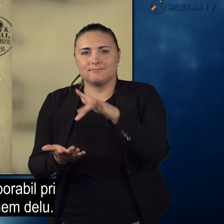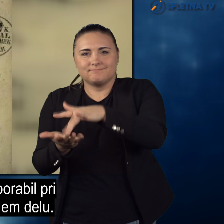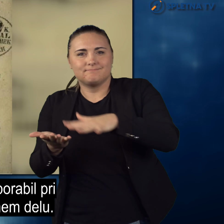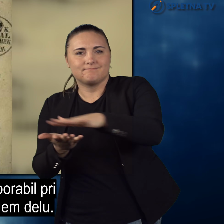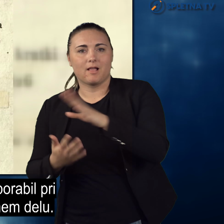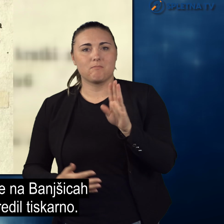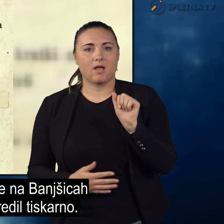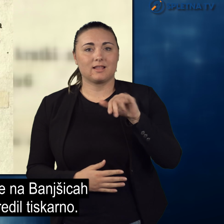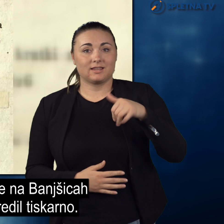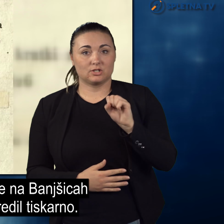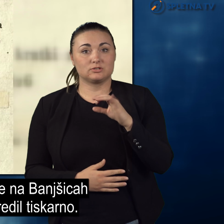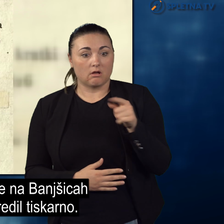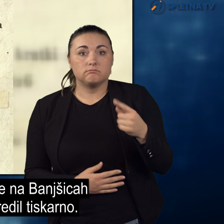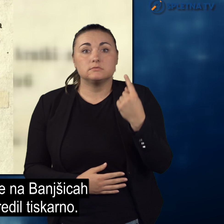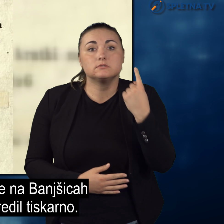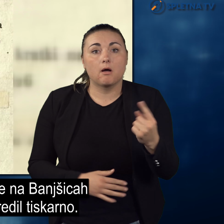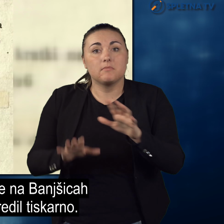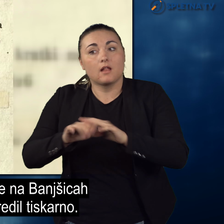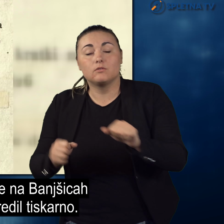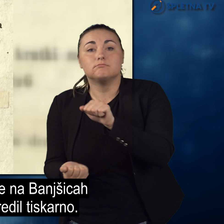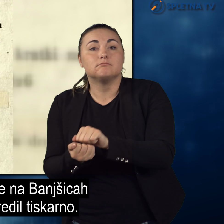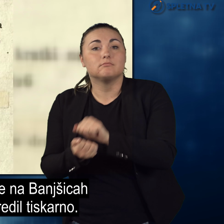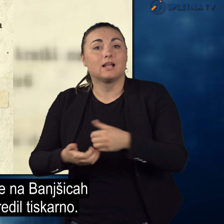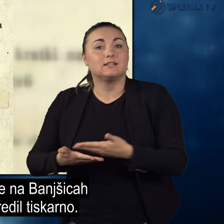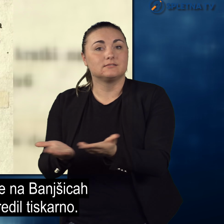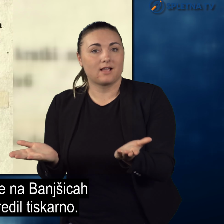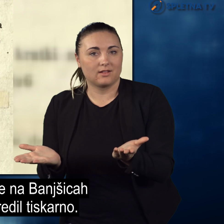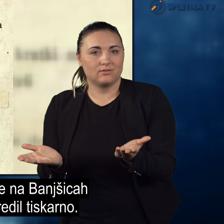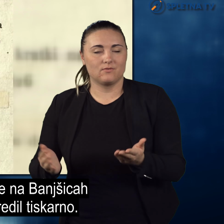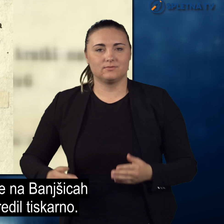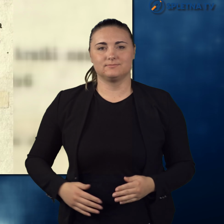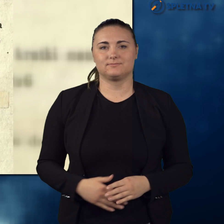Med drugim je na Banščicah kar sam naredil tiskarno.